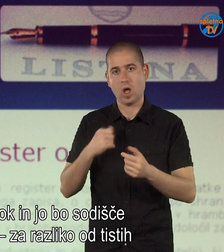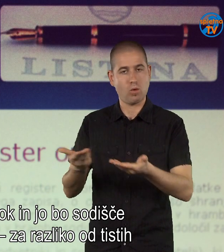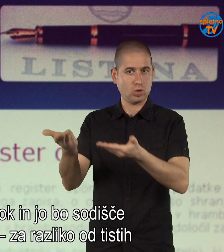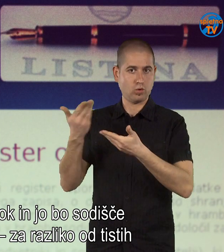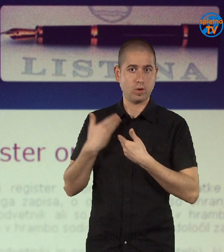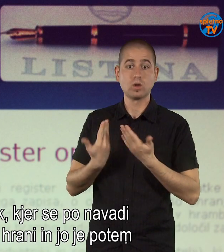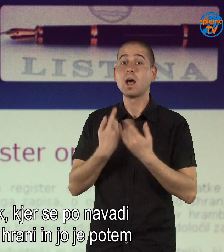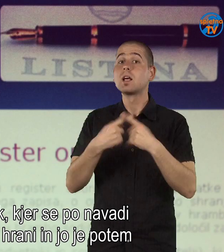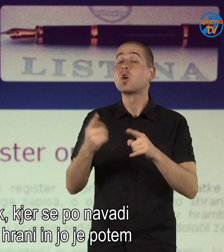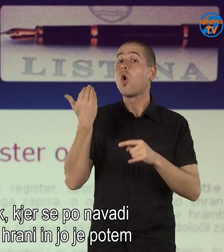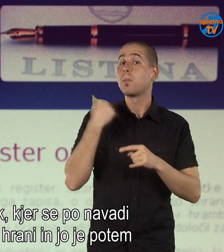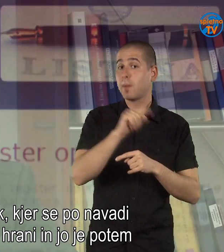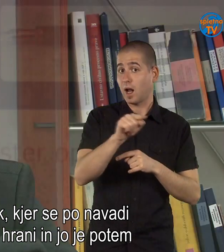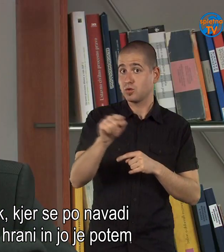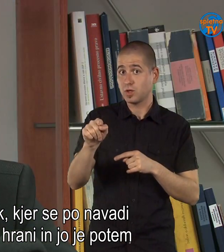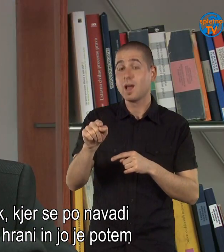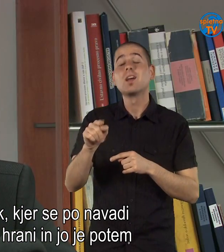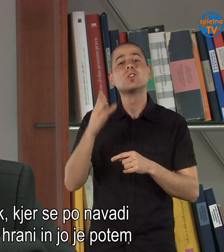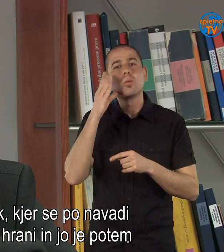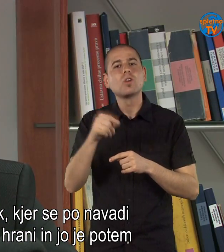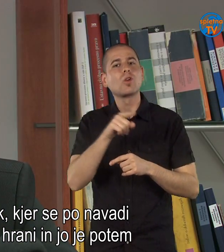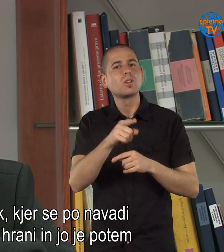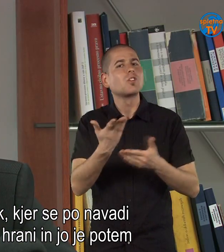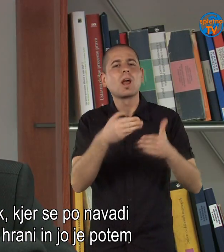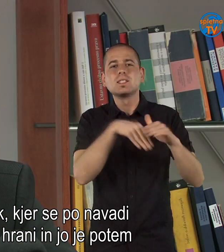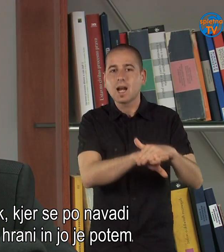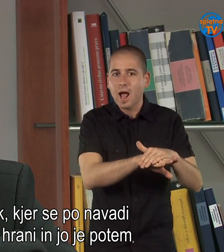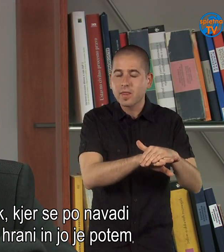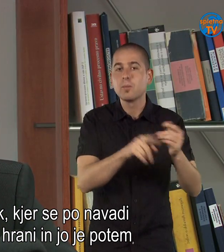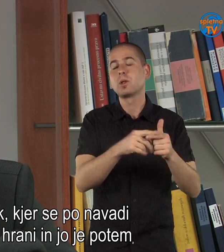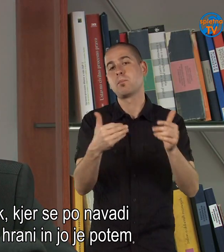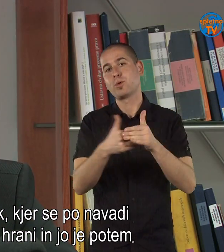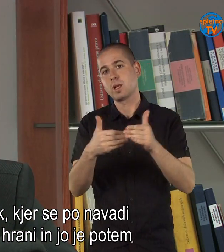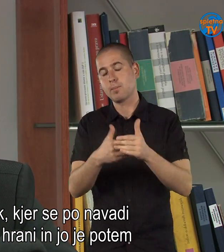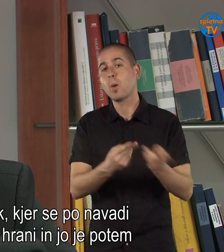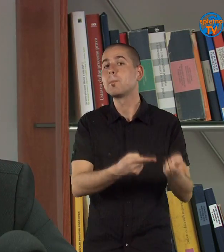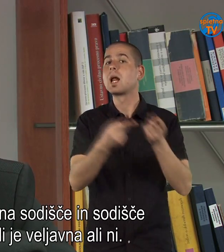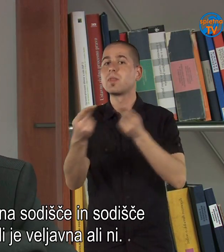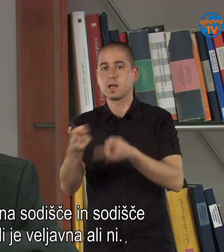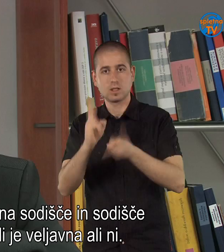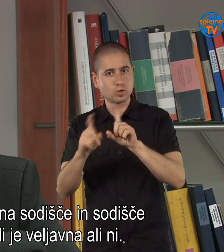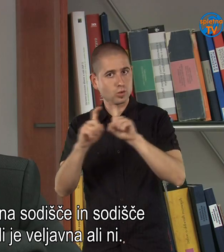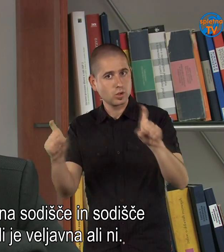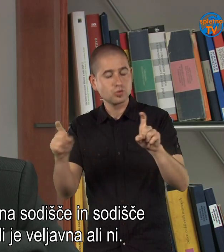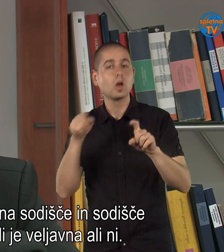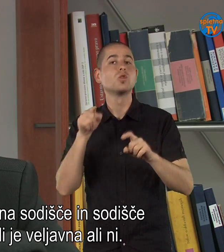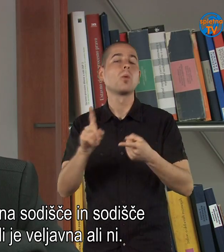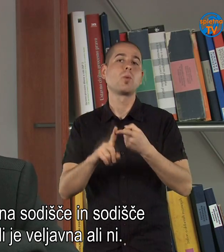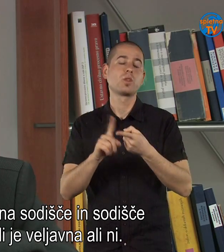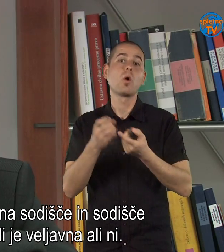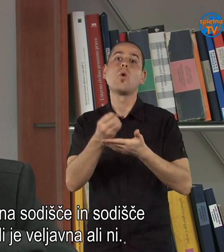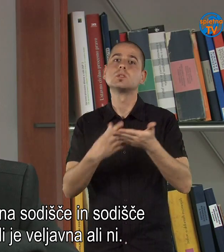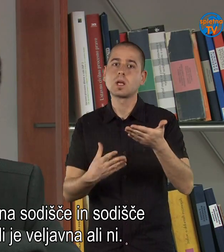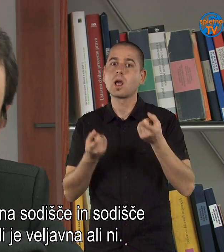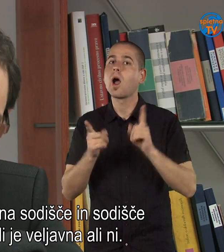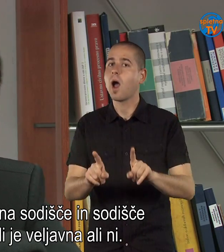razliko od tistih prejšnjih oporok, kjer se nekje ponavadi takšna oporoka hrani in potem jo je potrebno prinesti na sodišče,